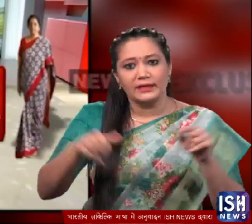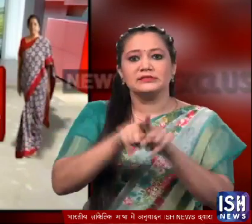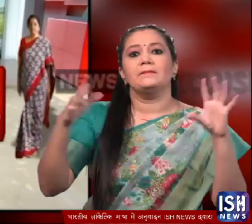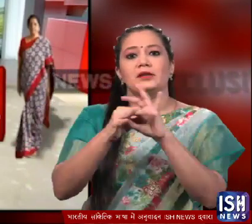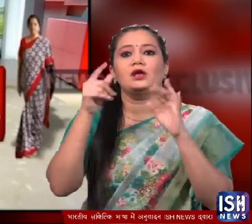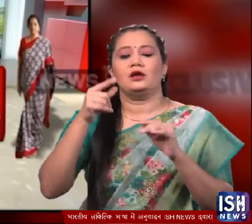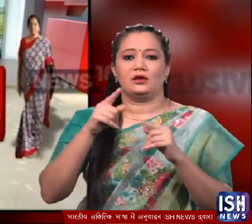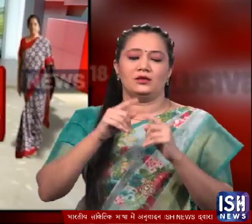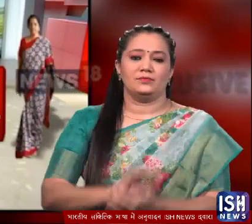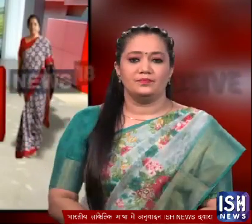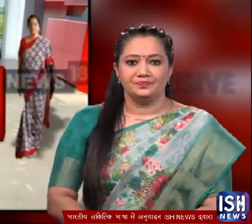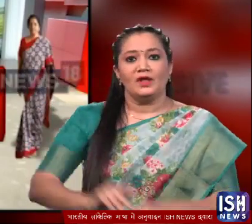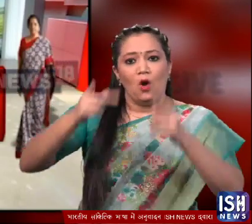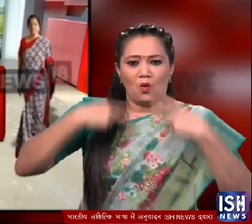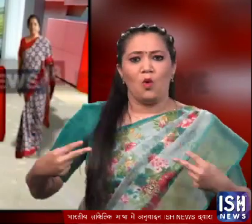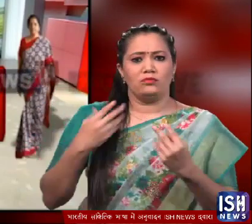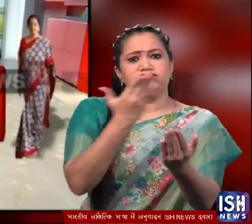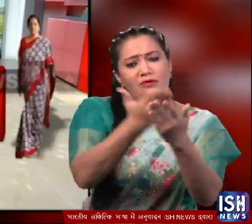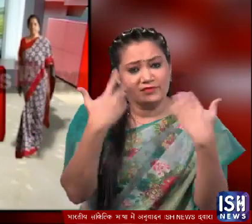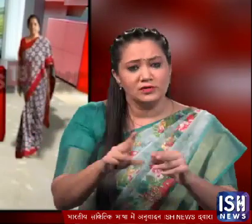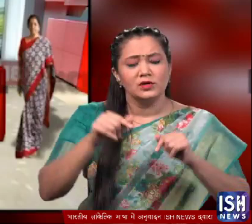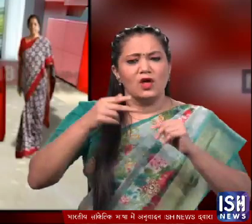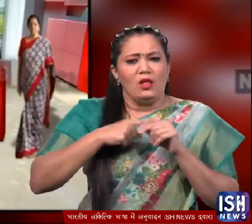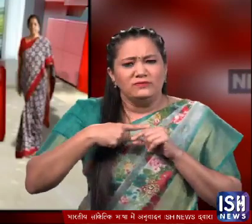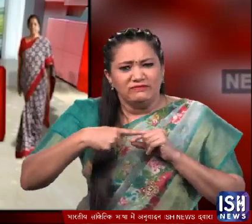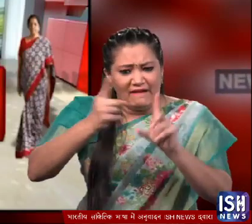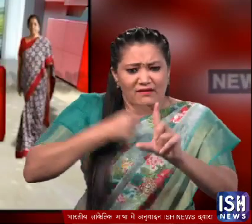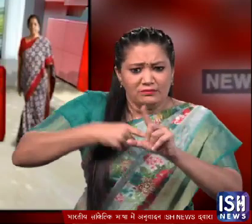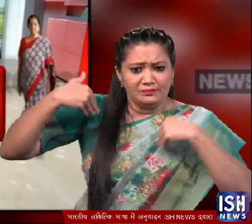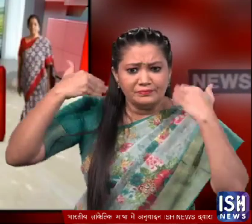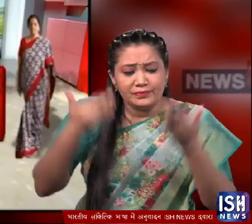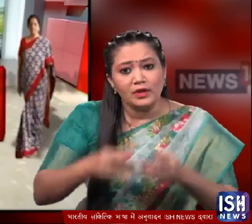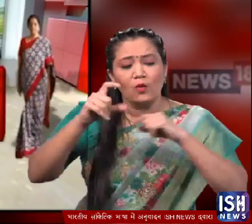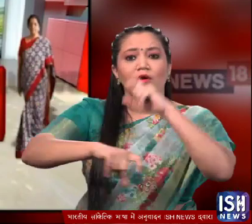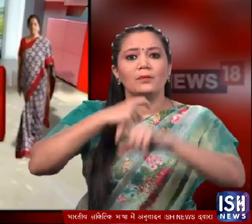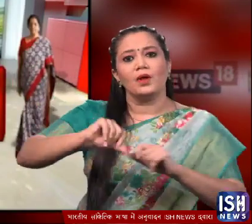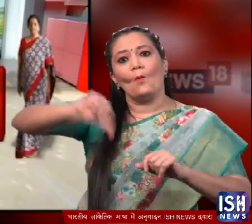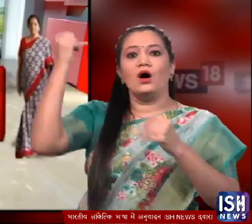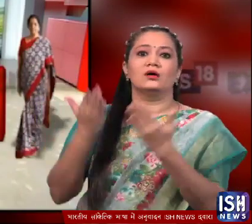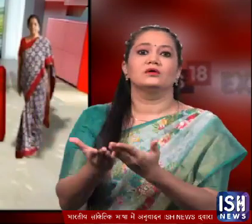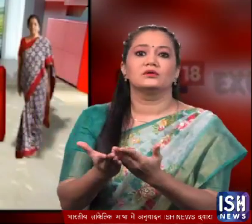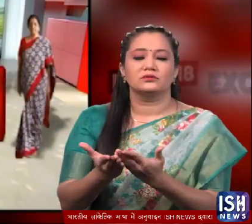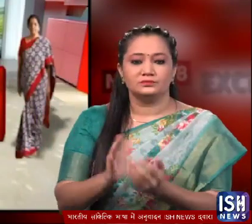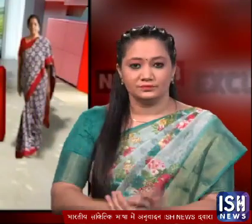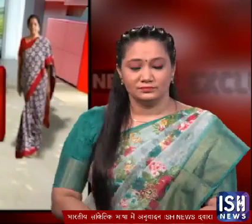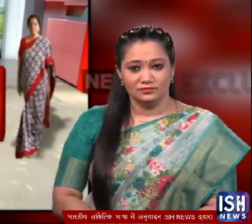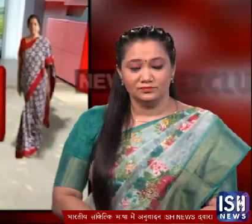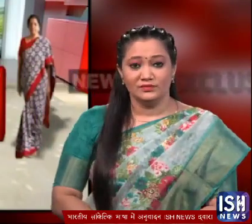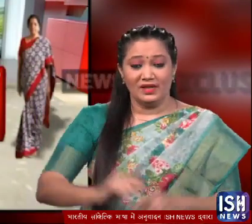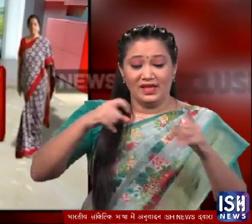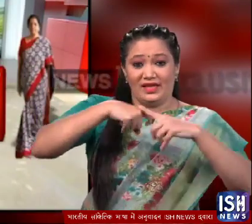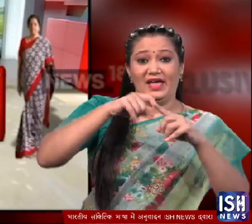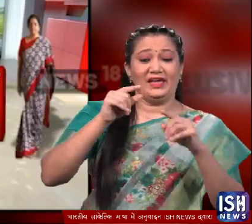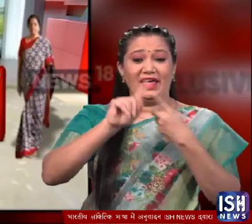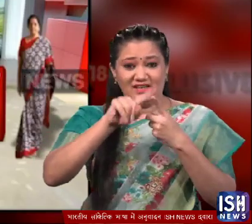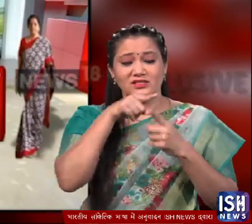गया था, जिसे कोर्ट में चुनौती दी गई और एक लंबी कानूनी लड़ाई के बाद कंपनियों की जीत हुई थी। केयर्न एनर्जी ने तो